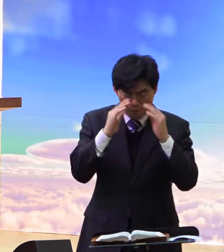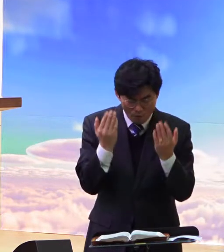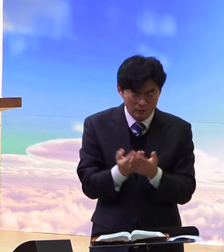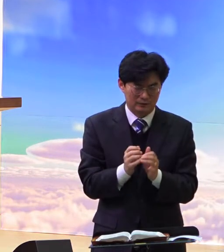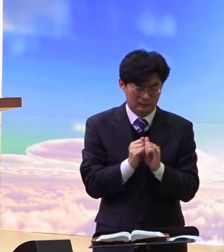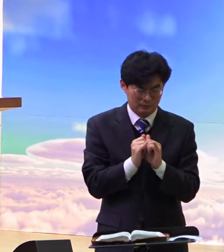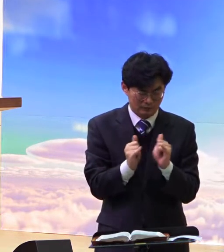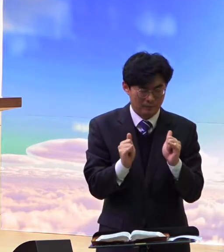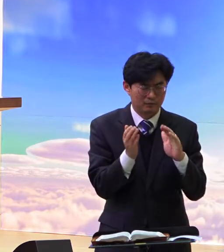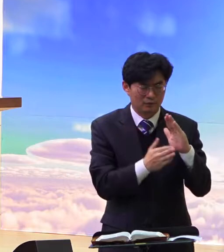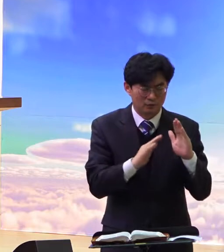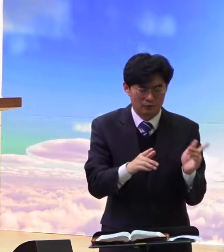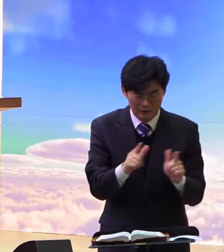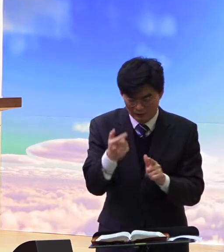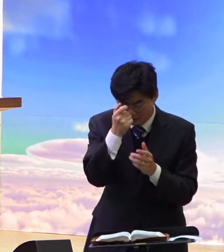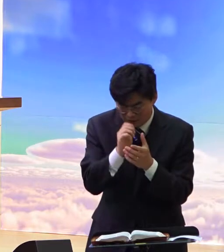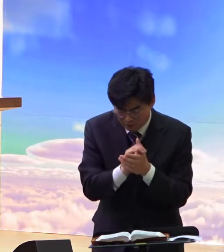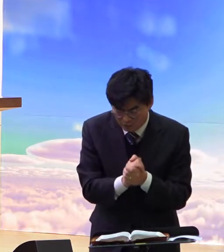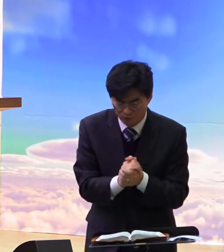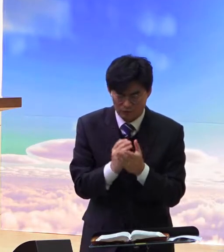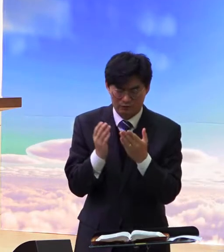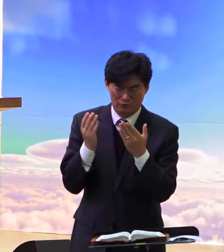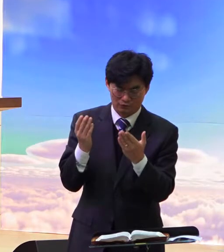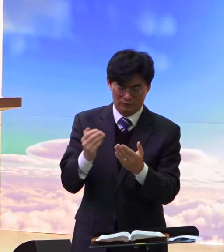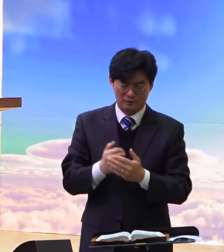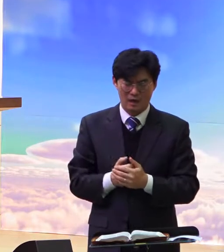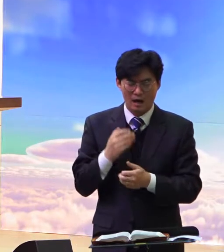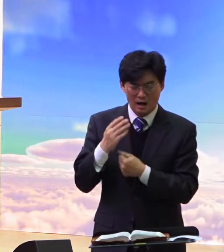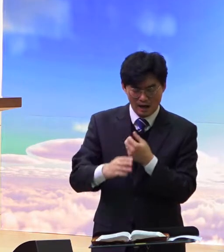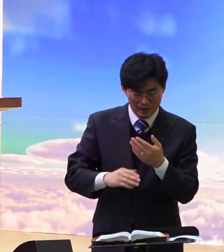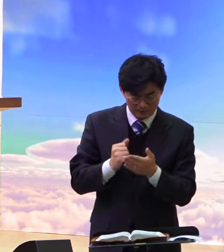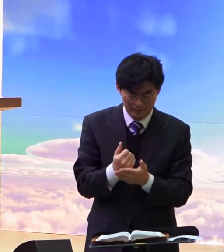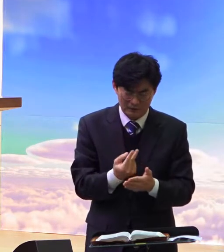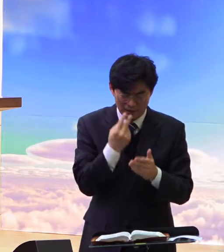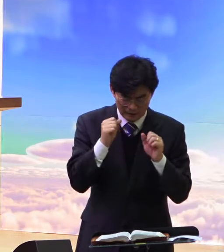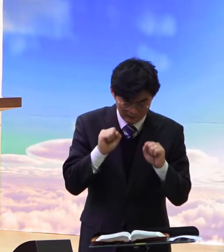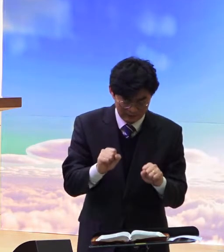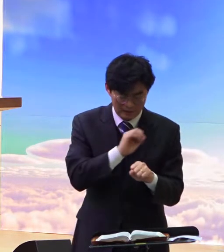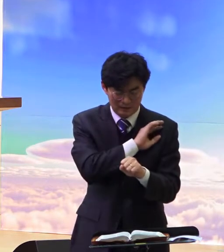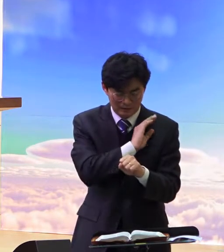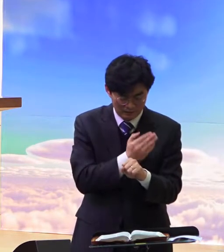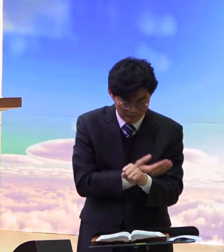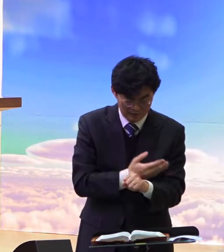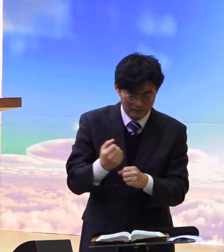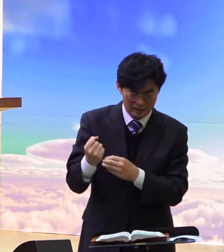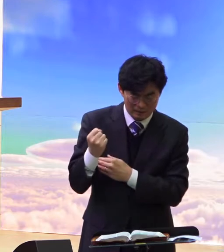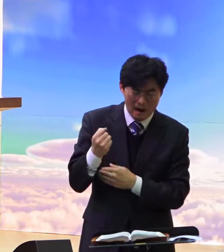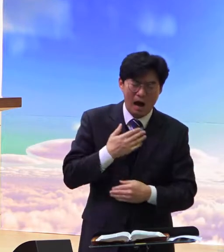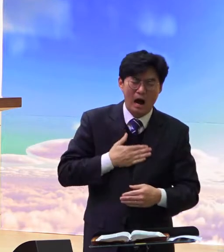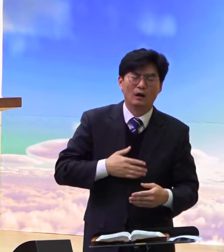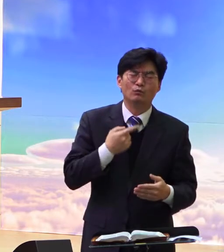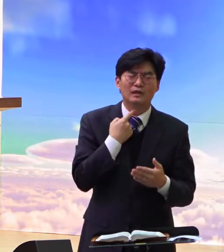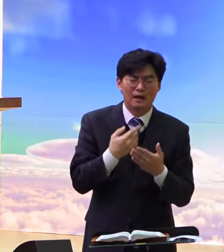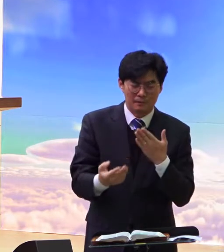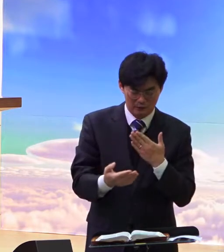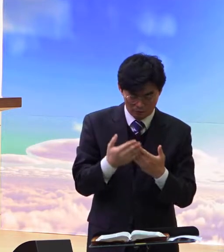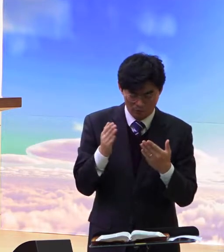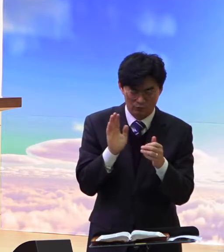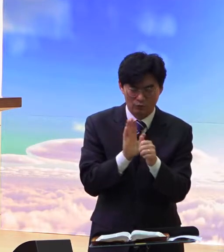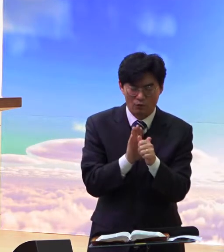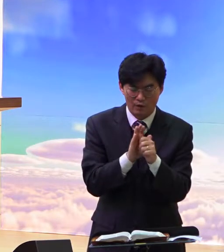하시며 살아계신 하나님의 권능을 체험할 수 있는 은혜를 허락하여 주시옵소서. 이